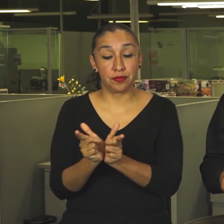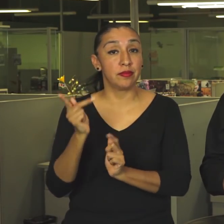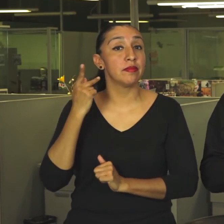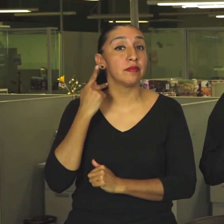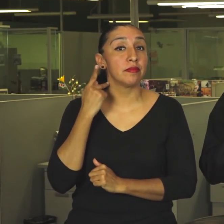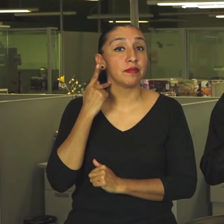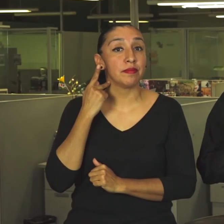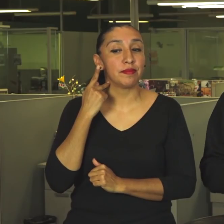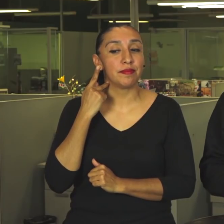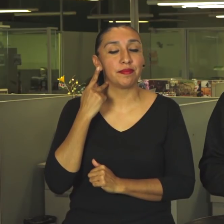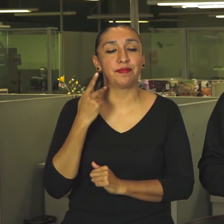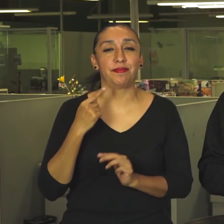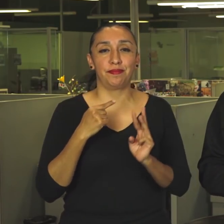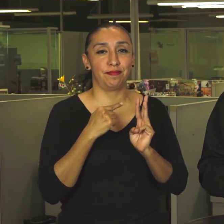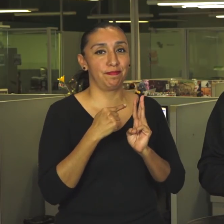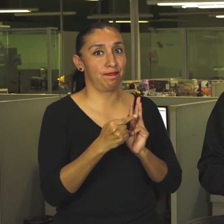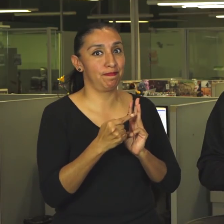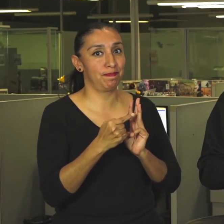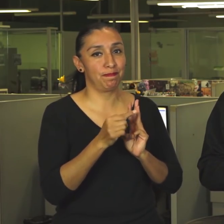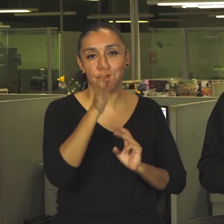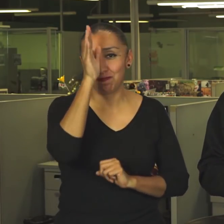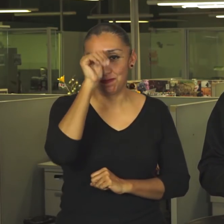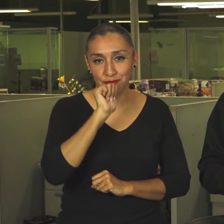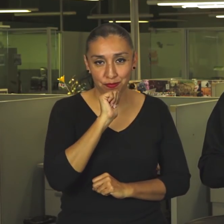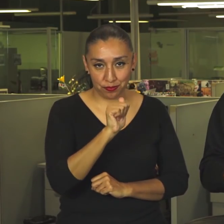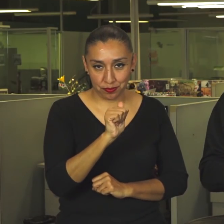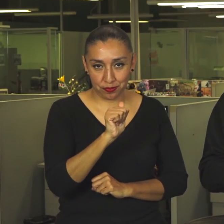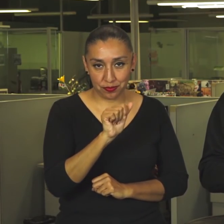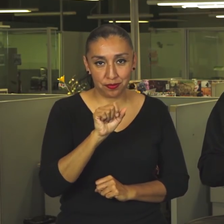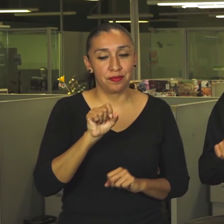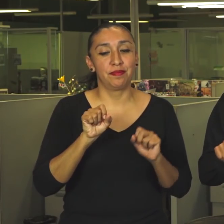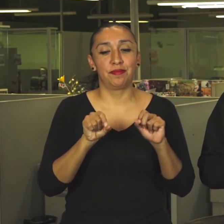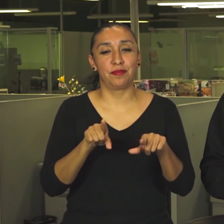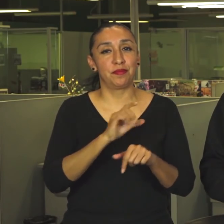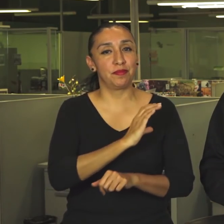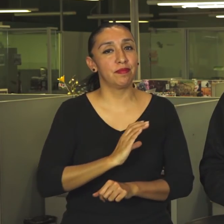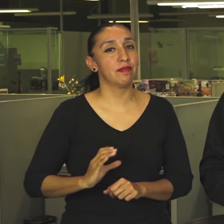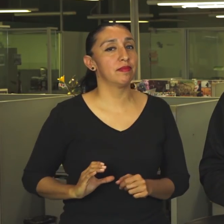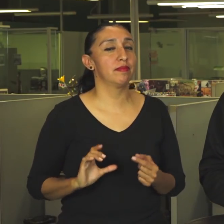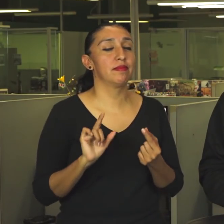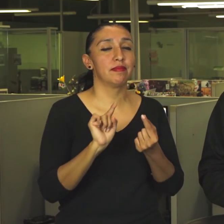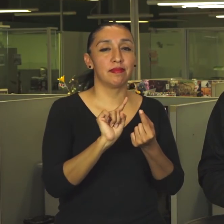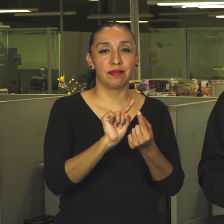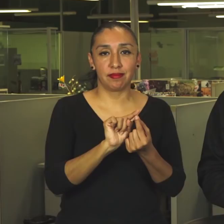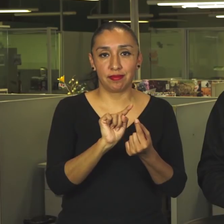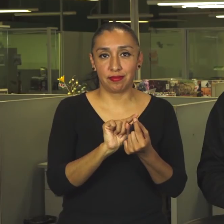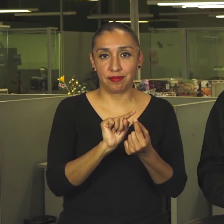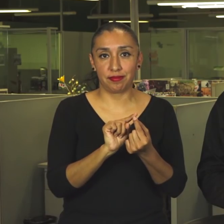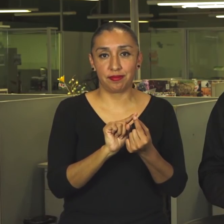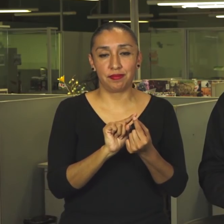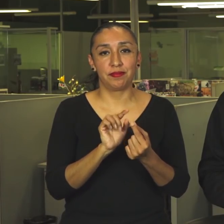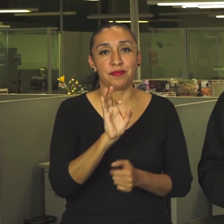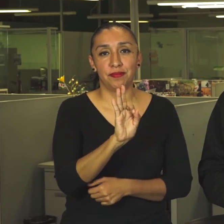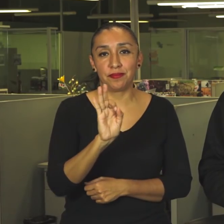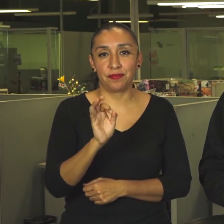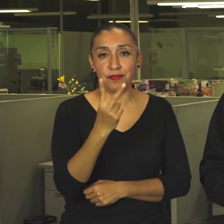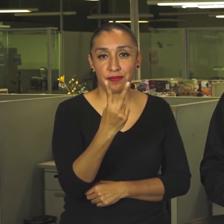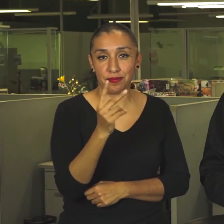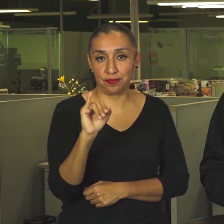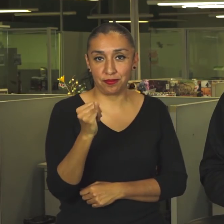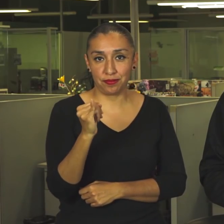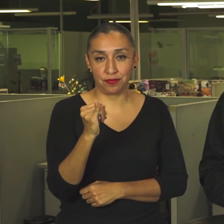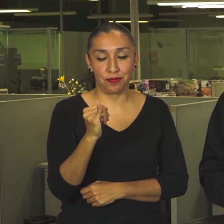y las alianzas en cuanto a la definición de sus candidatos repito en miras a la elección del próximo 2 de junio que por cierto